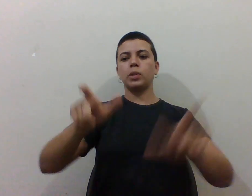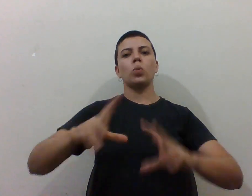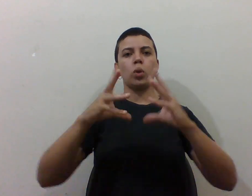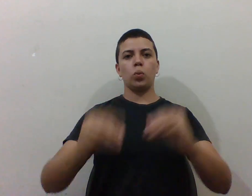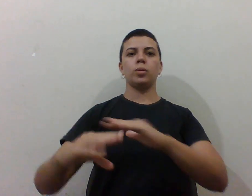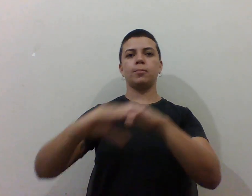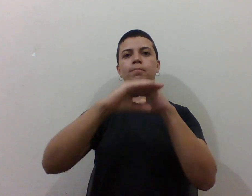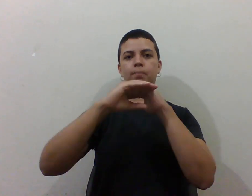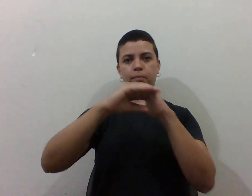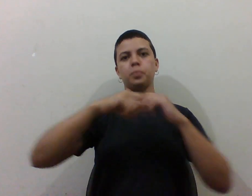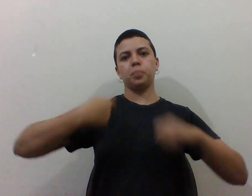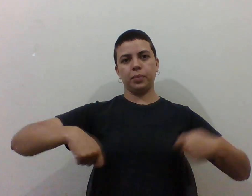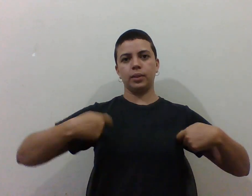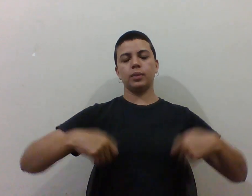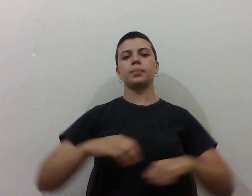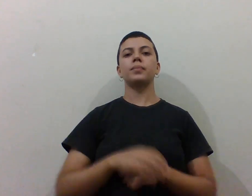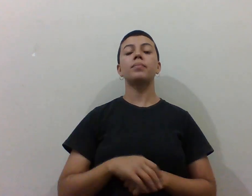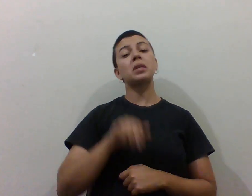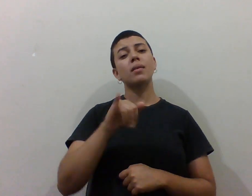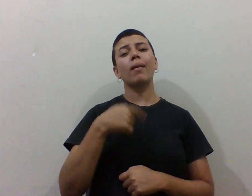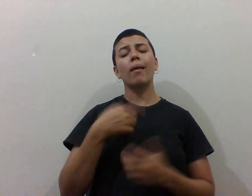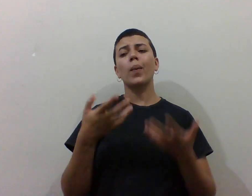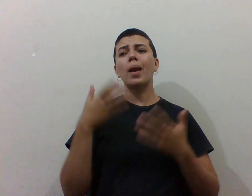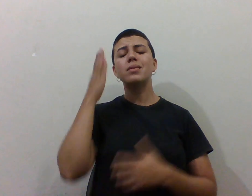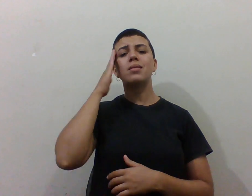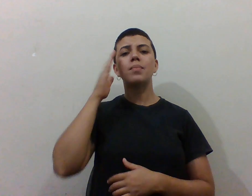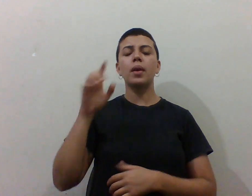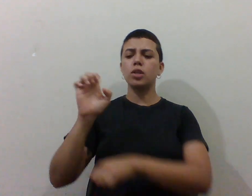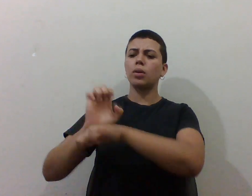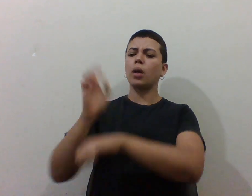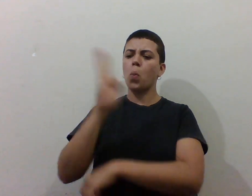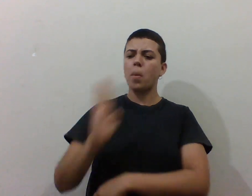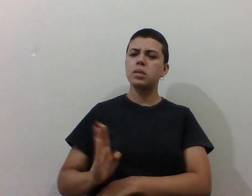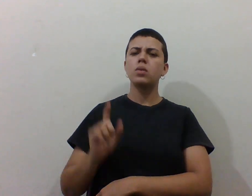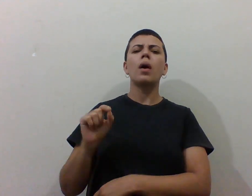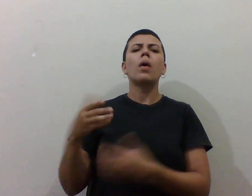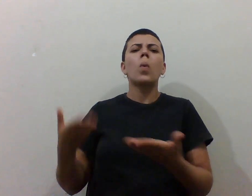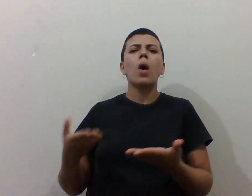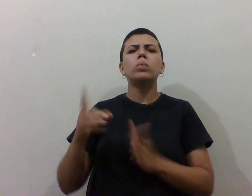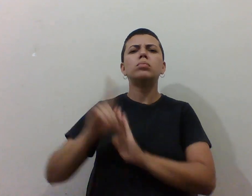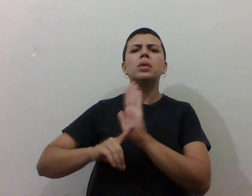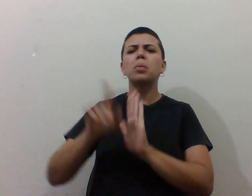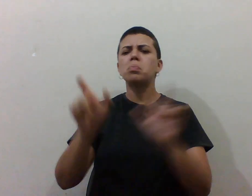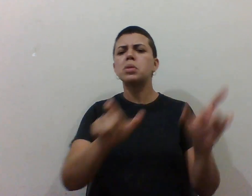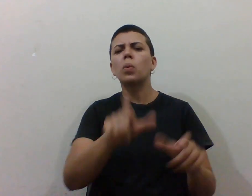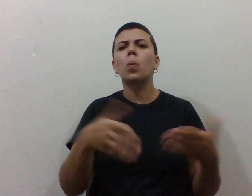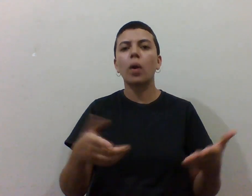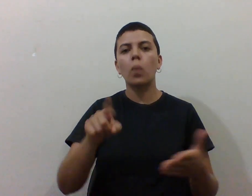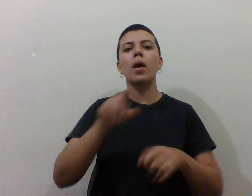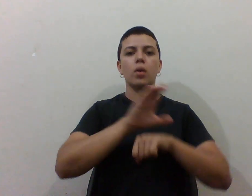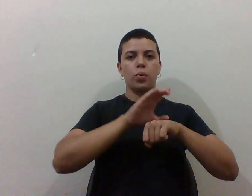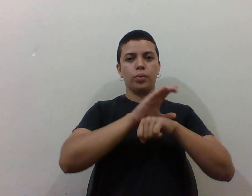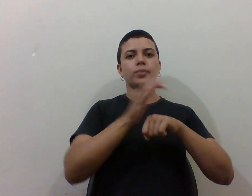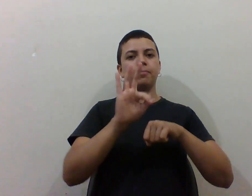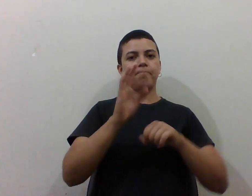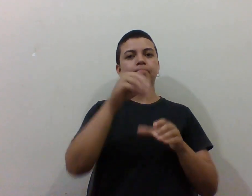que devem ser respeitados pelo Estado brasileiro, o primeiro documento que devemos fazer a leitura é a Constituição. Em algumas outras